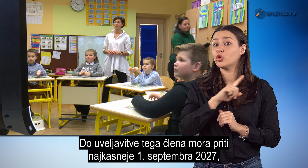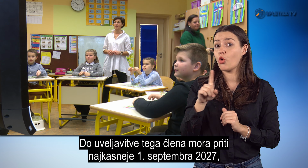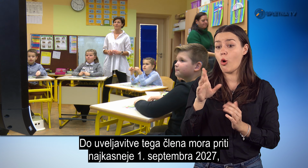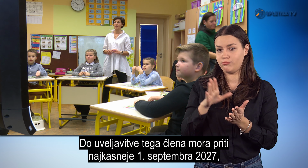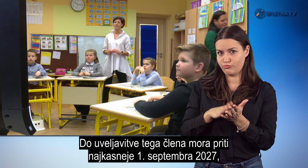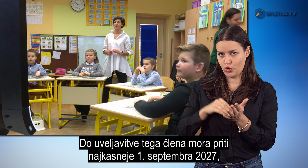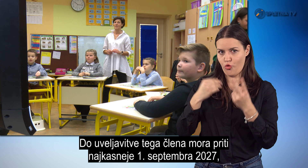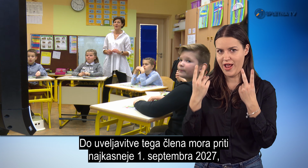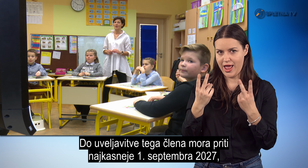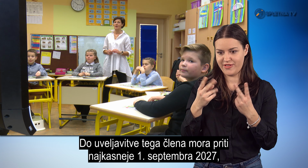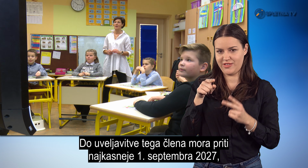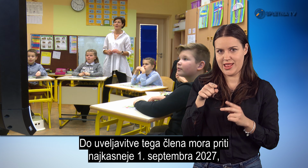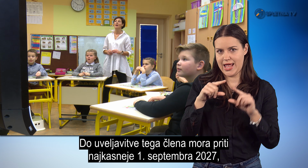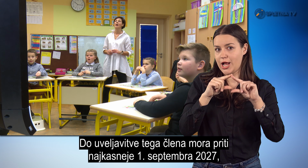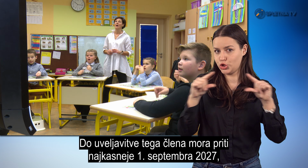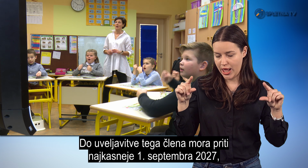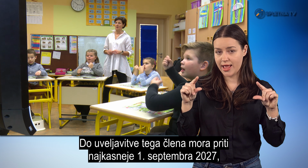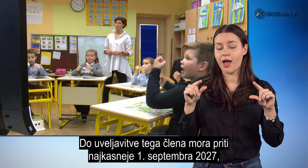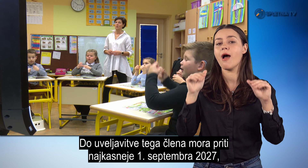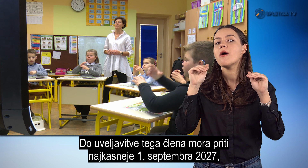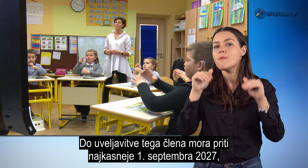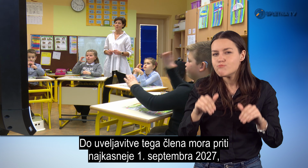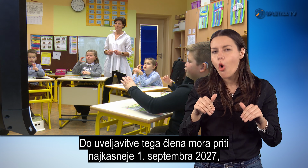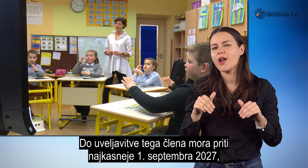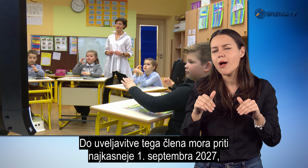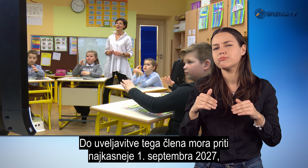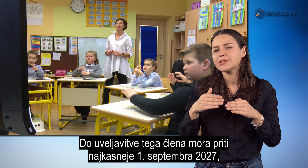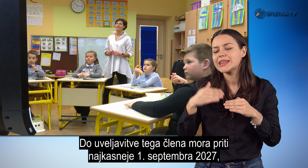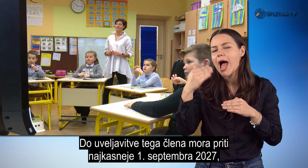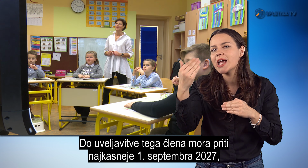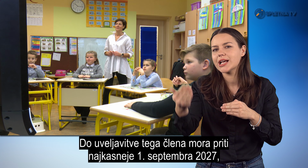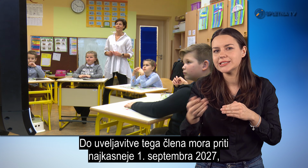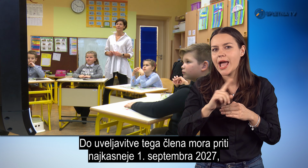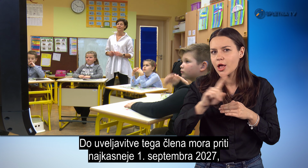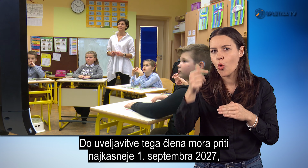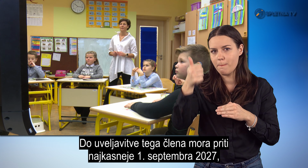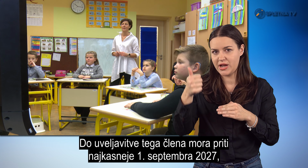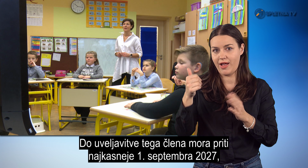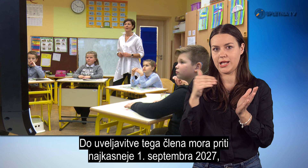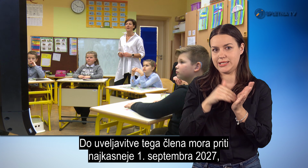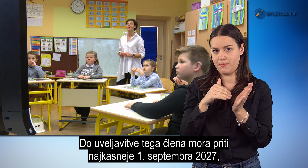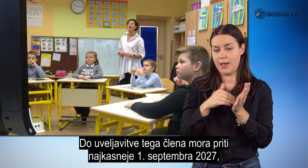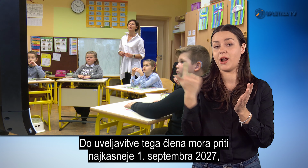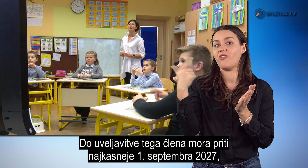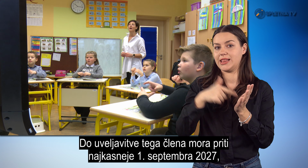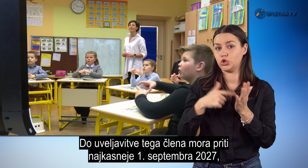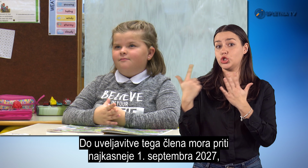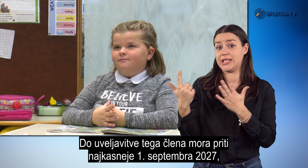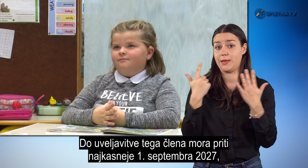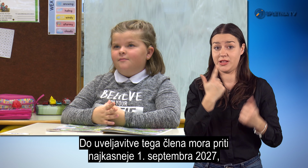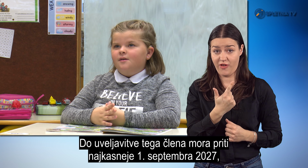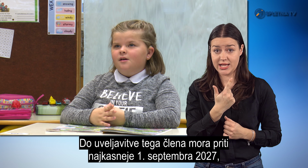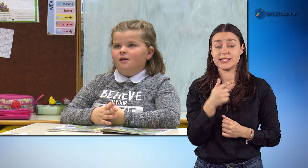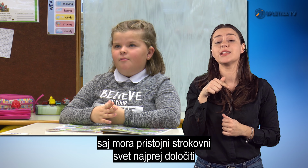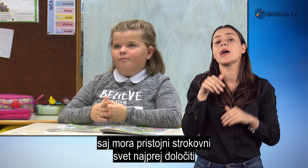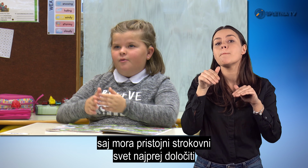Do uveljavitve tega člena mora priti najkasneje 1. septembra 2027, saj mora